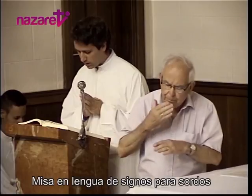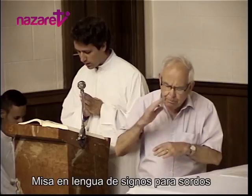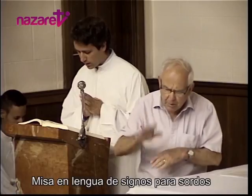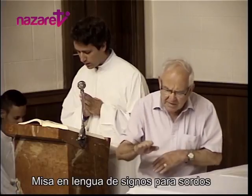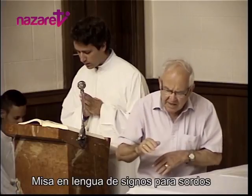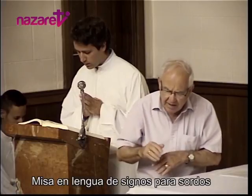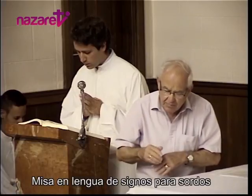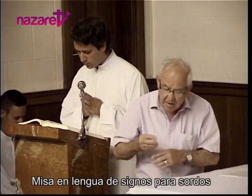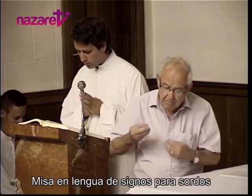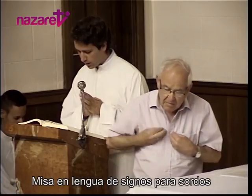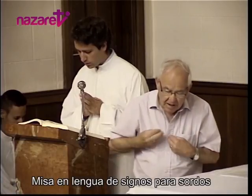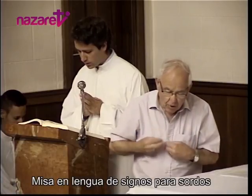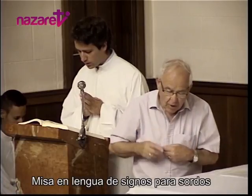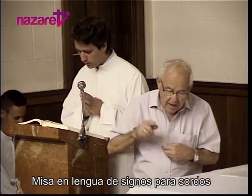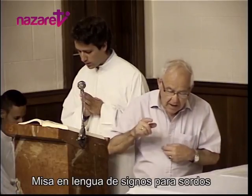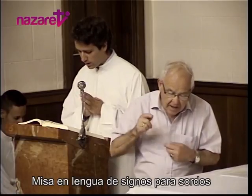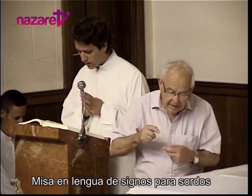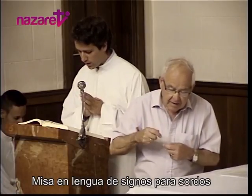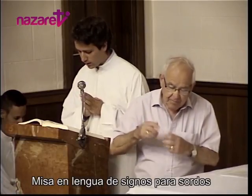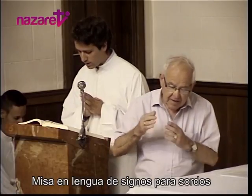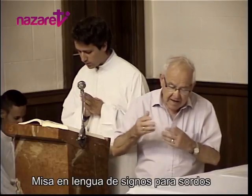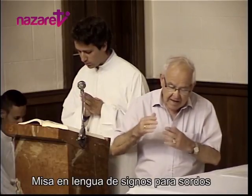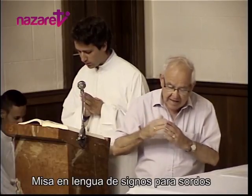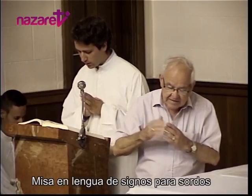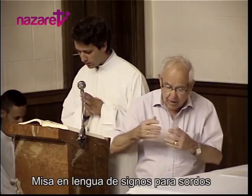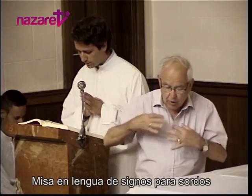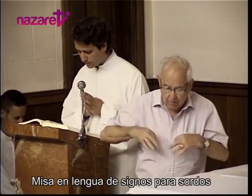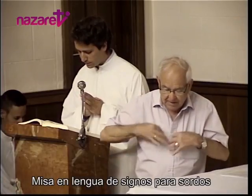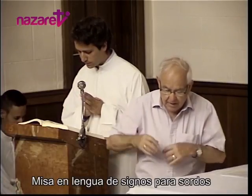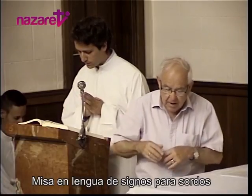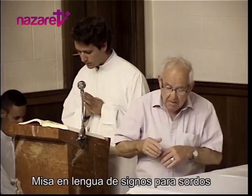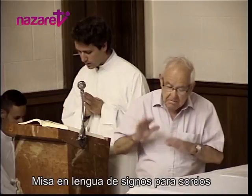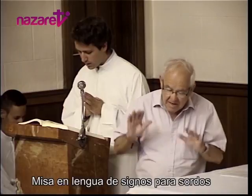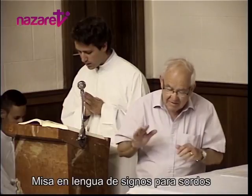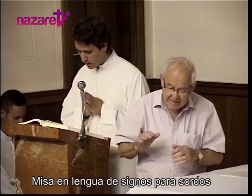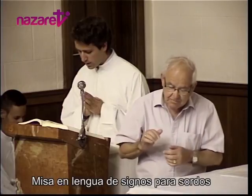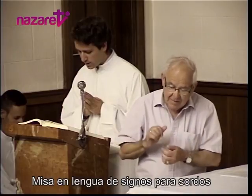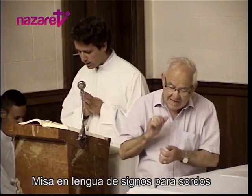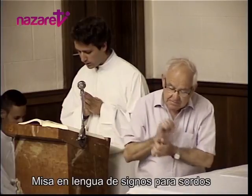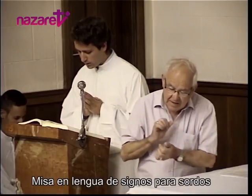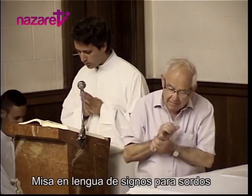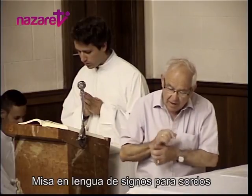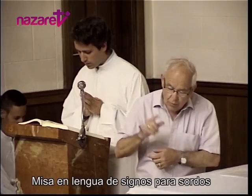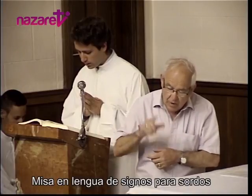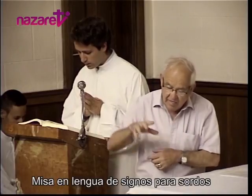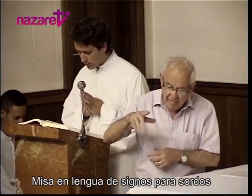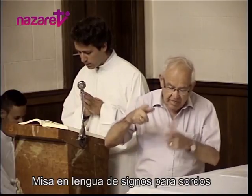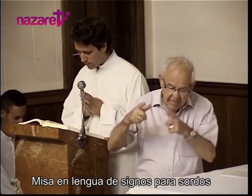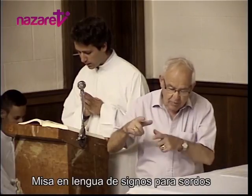edad, porque consideró fiel al que se le prometía. Y así, de un hombre, marcado ya